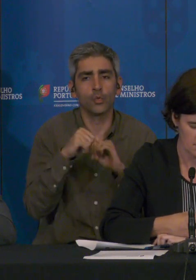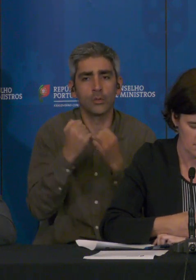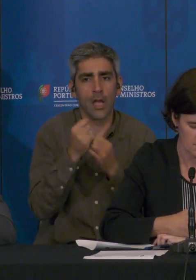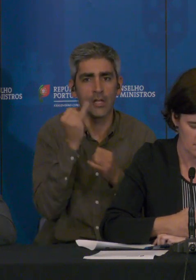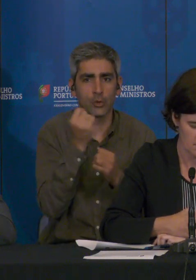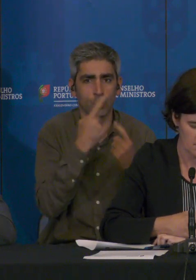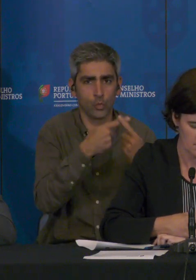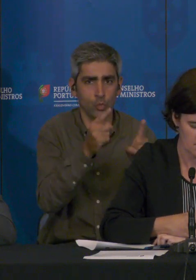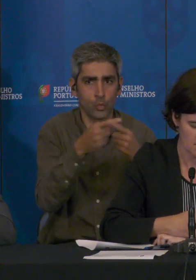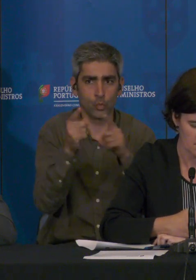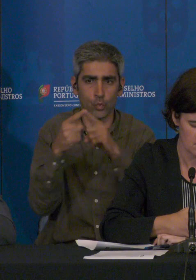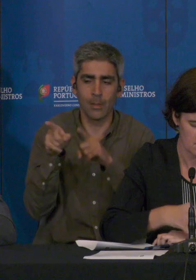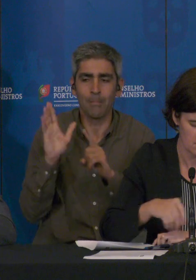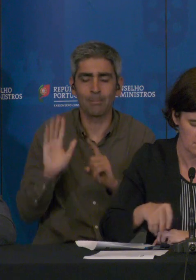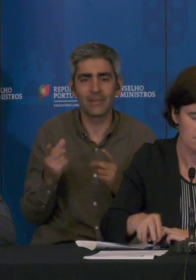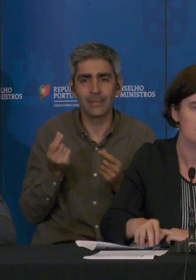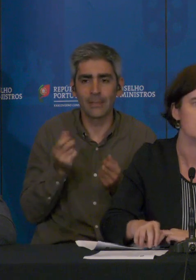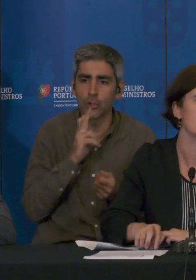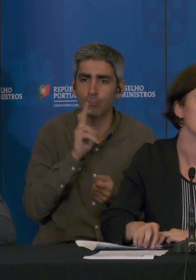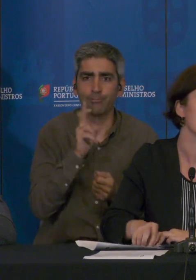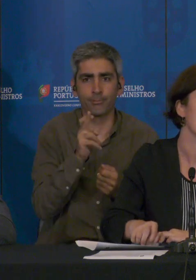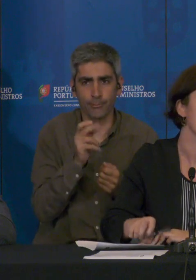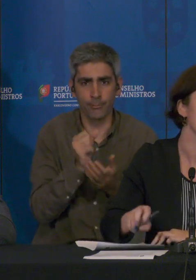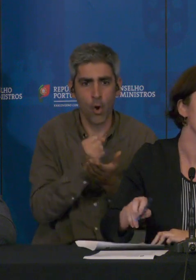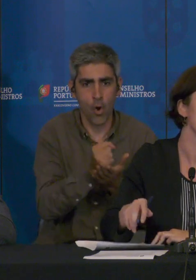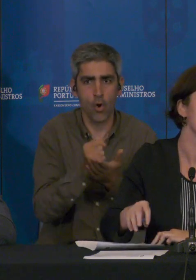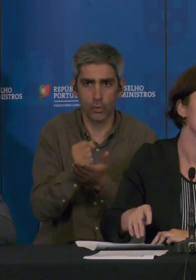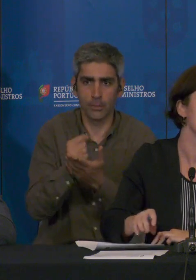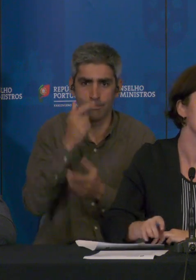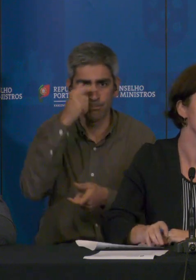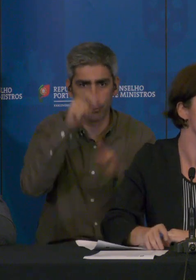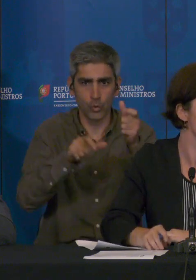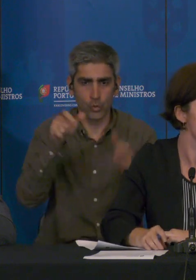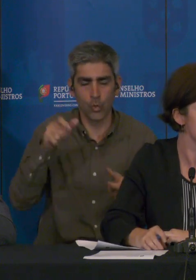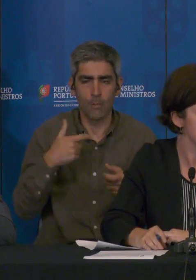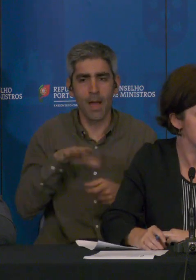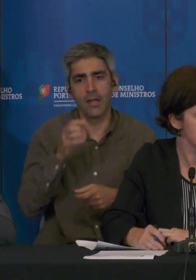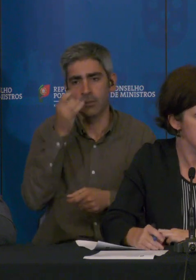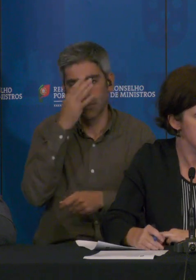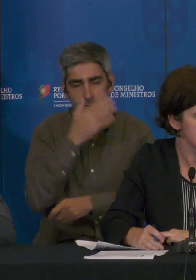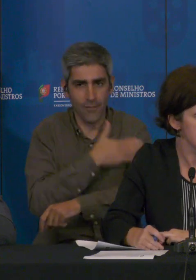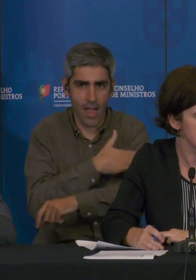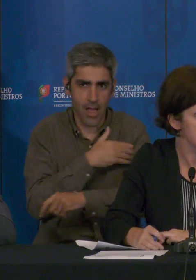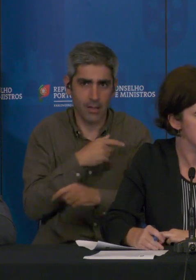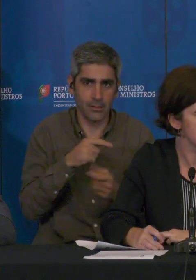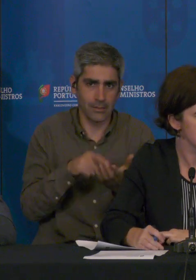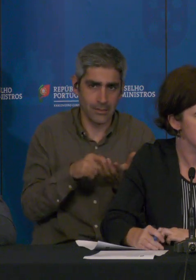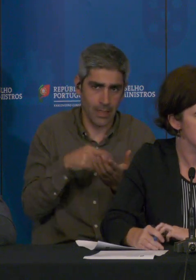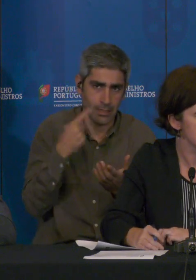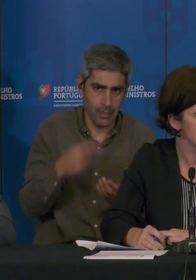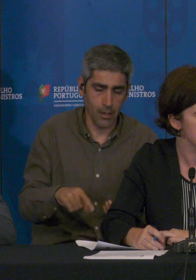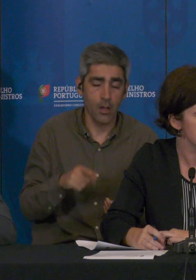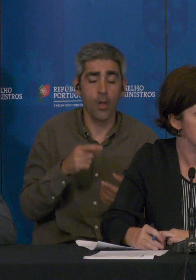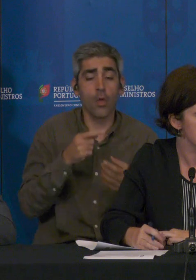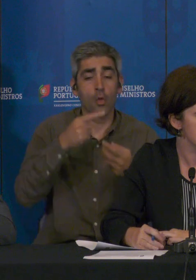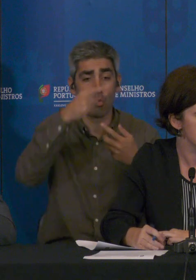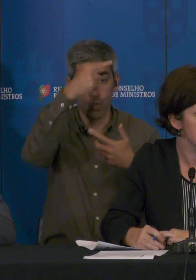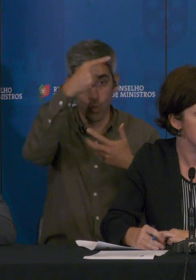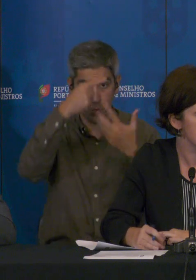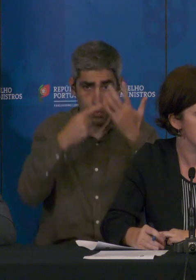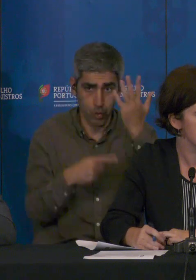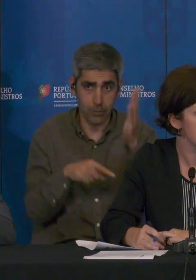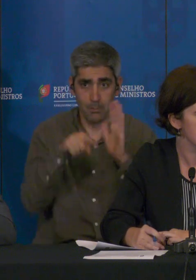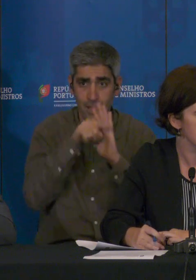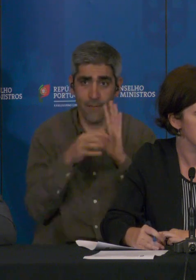que têm que ter uma maior capacidade de resposta às pessoas mais vulneráveis. Todas estas medidas foram